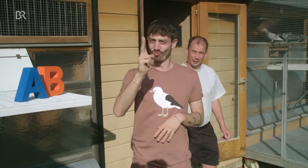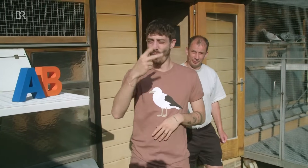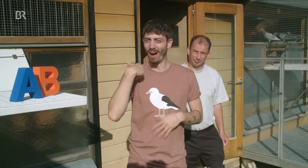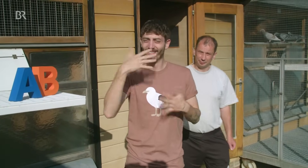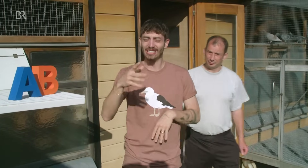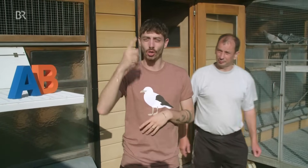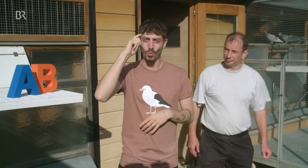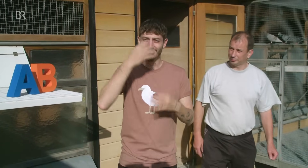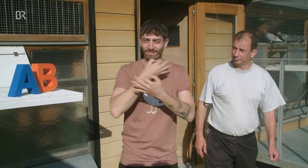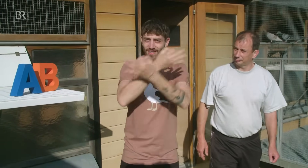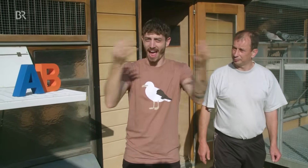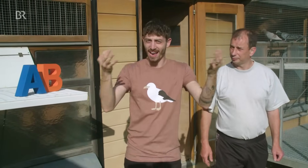Erinnert ihr euch noch an die Quizfrage?